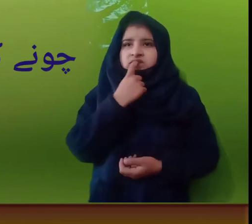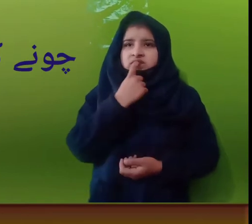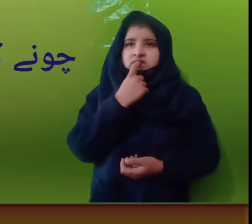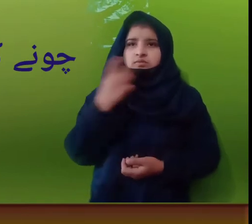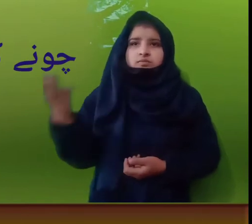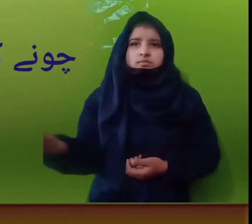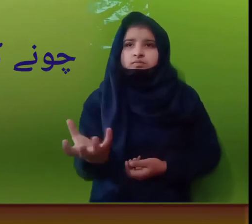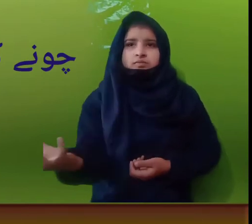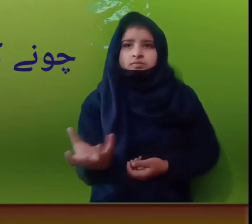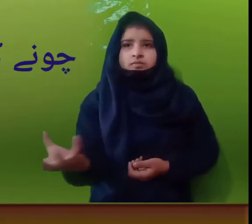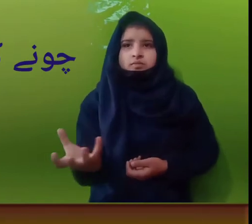चूने का पत्थर।